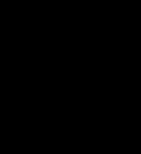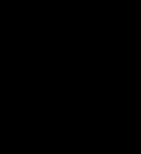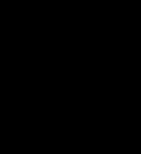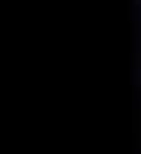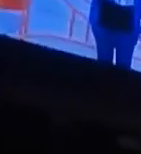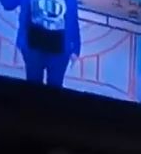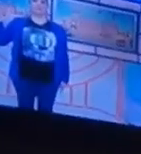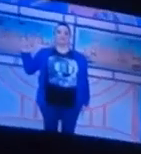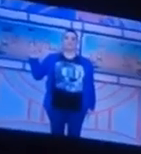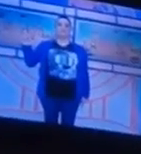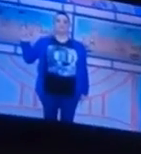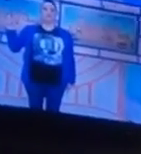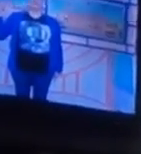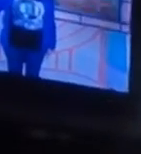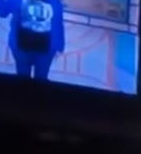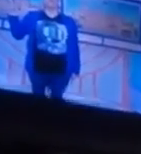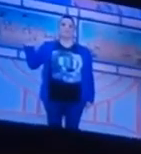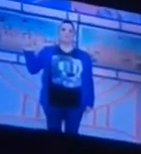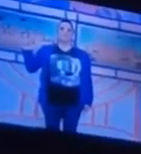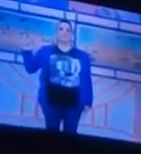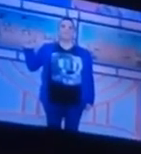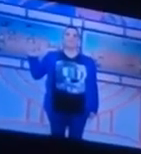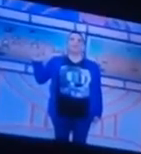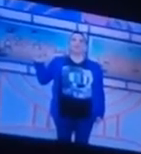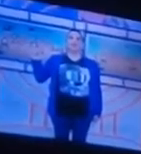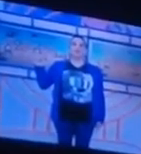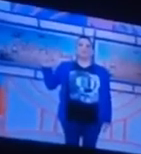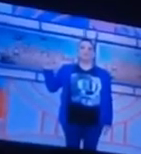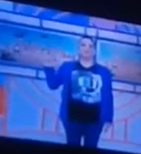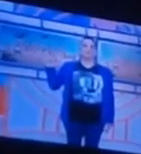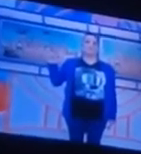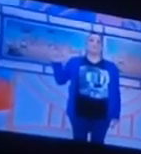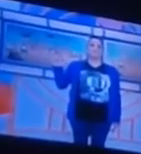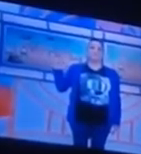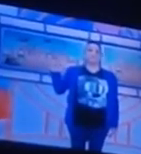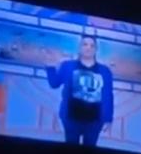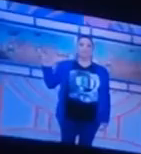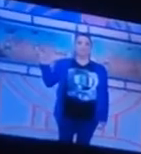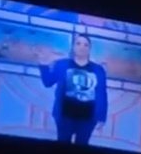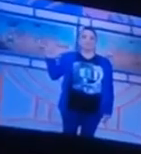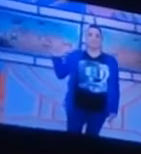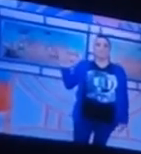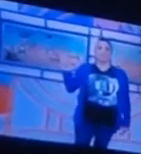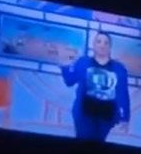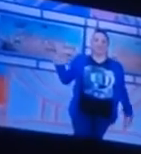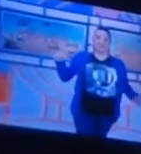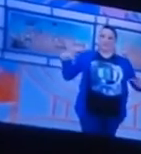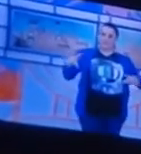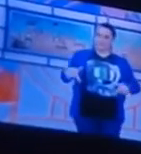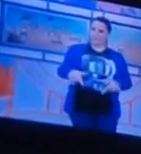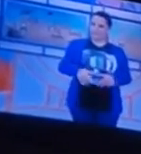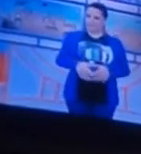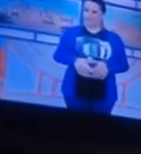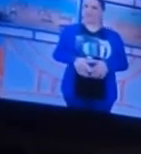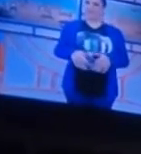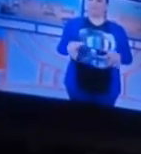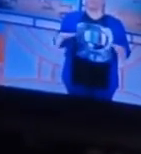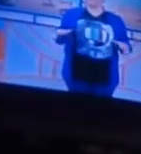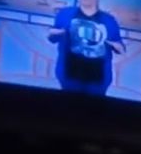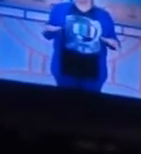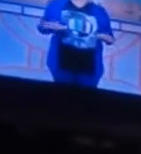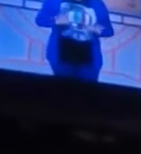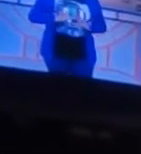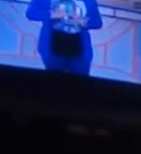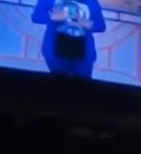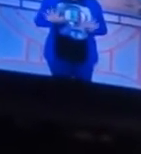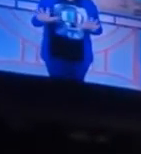Eu te amo na linguagem dos lindos, pois é, e hoje eu trouxe aqui uma